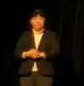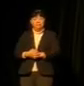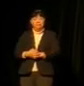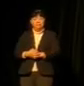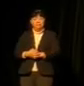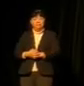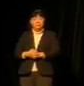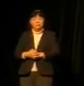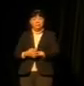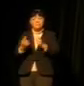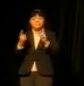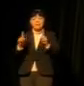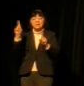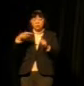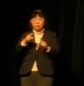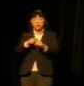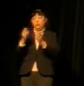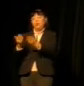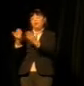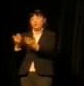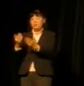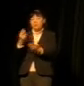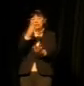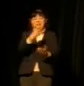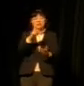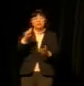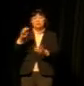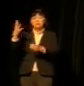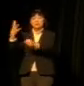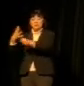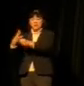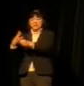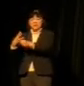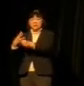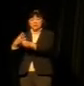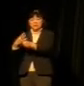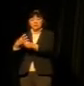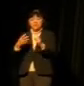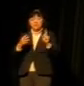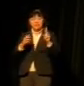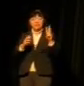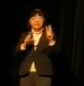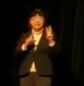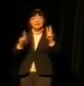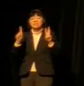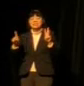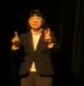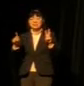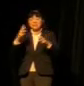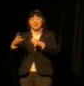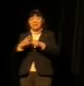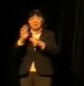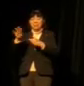で、真野小学校ですけども、2014年 3.11 からの3年後ですねに鹿島小学校に統合になり